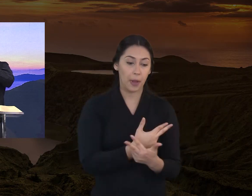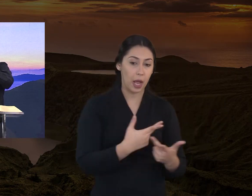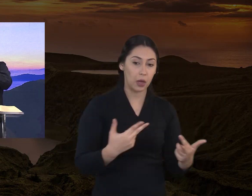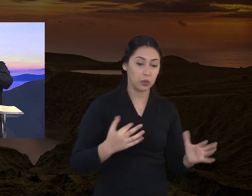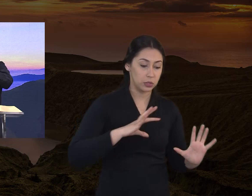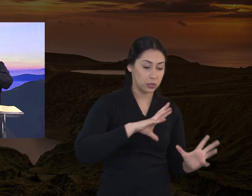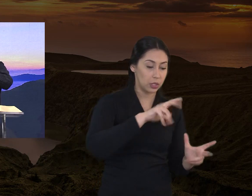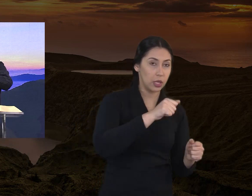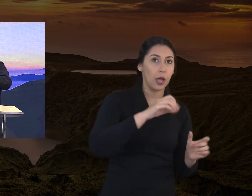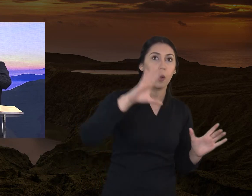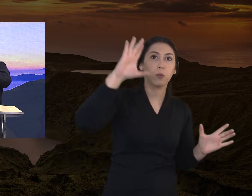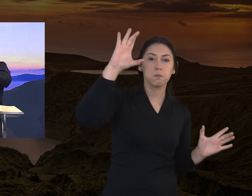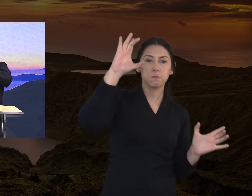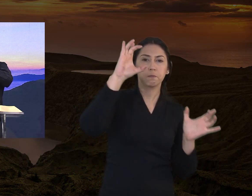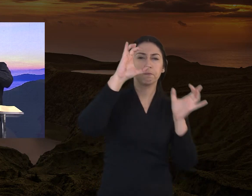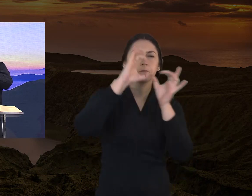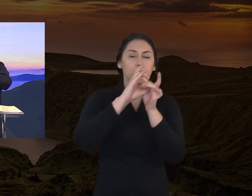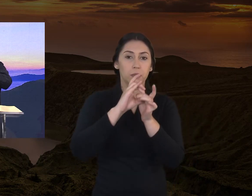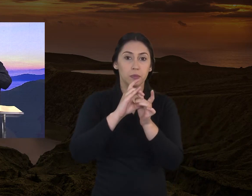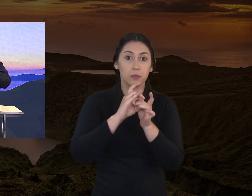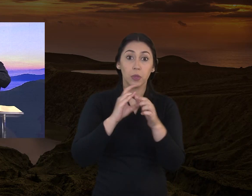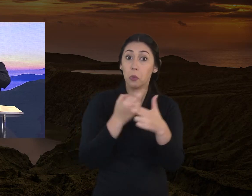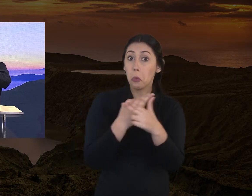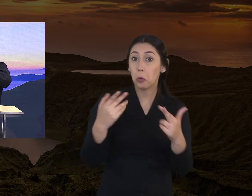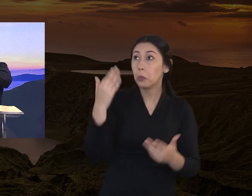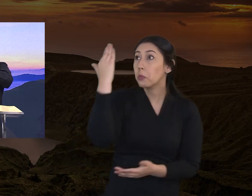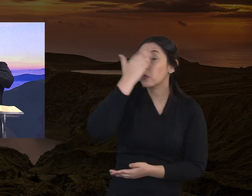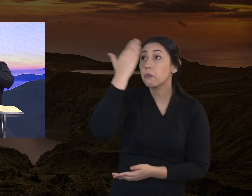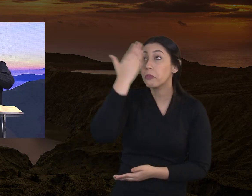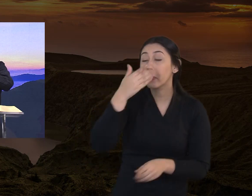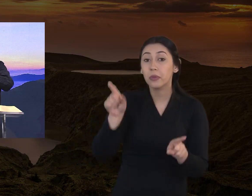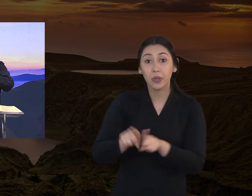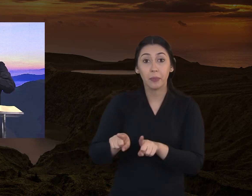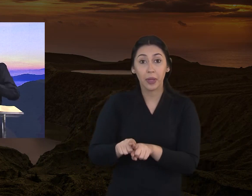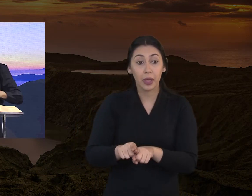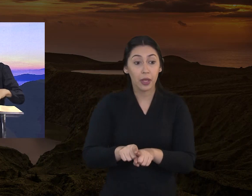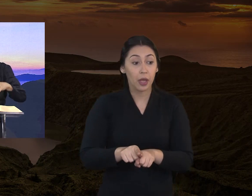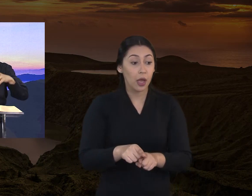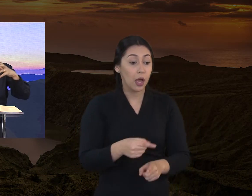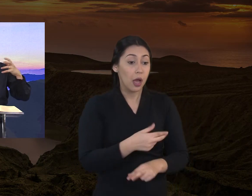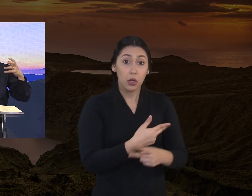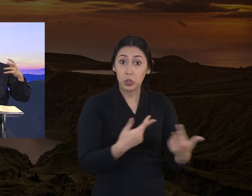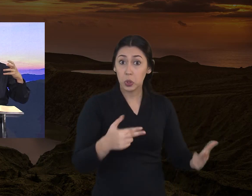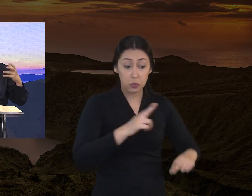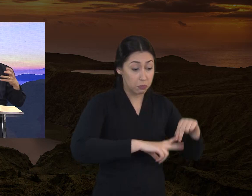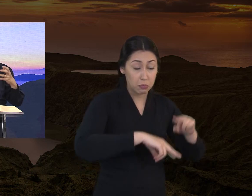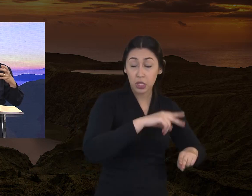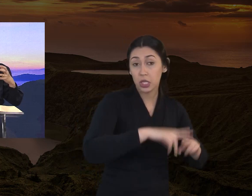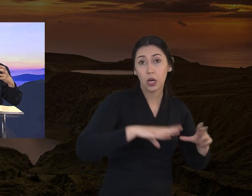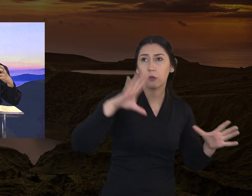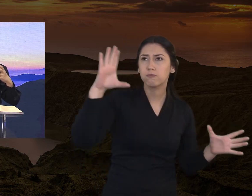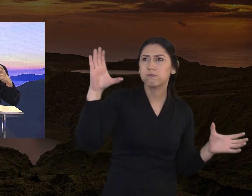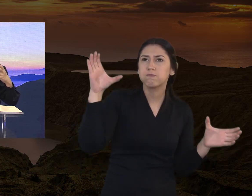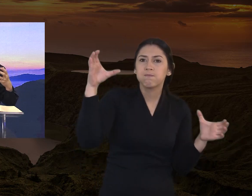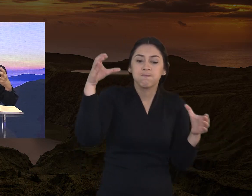coisas sobre a terra, as visíveis e também as invisíveis. Então, Cristo